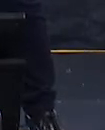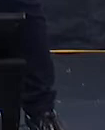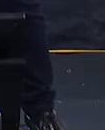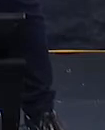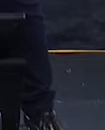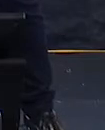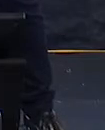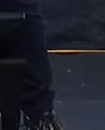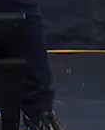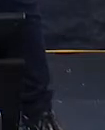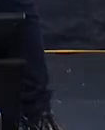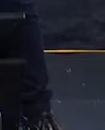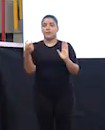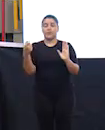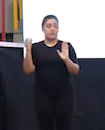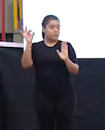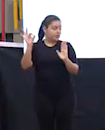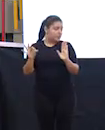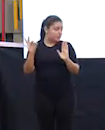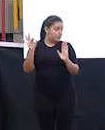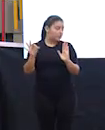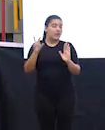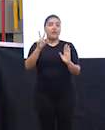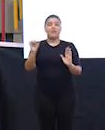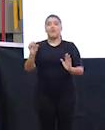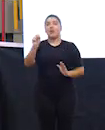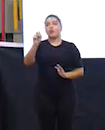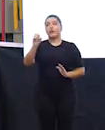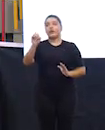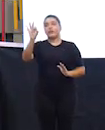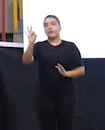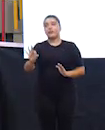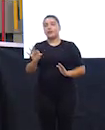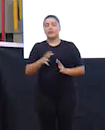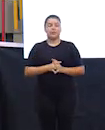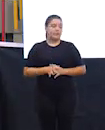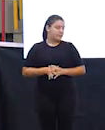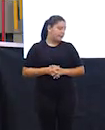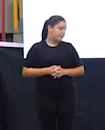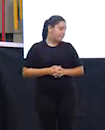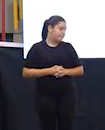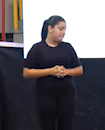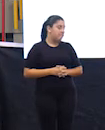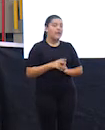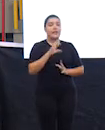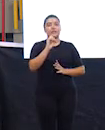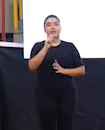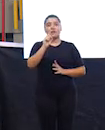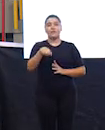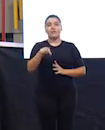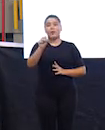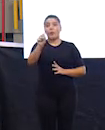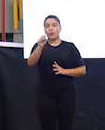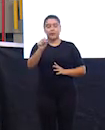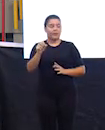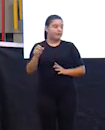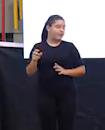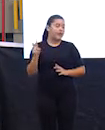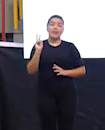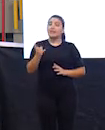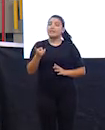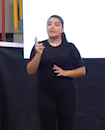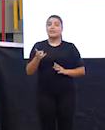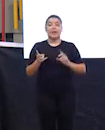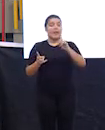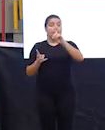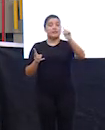dela 20%, ela cai para 80%. Ela cai para 0,8%. Porque 100%